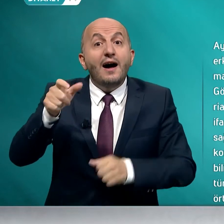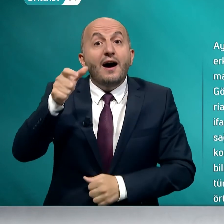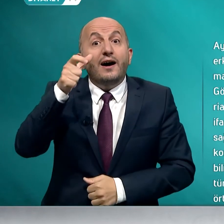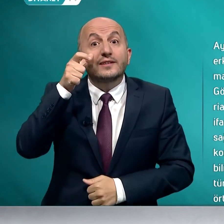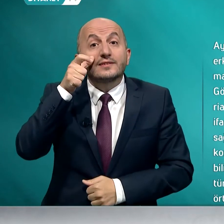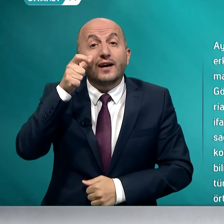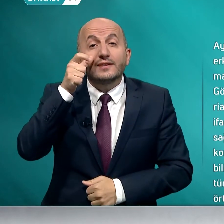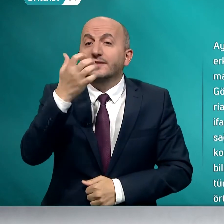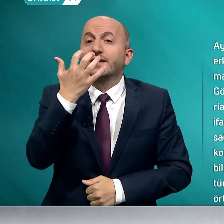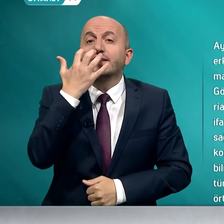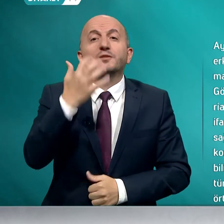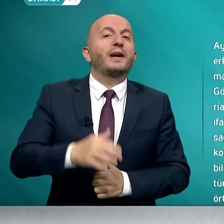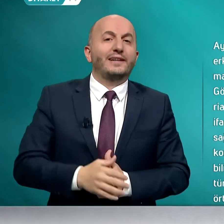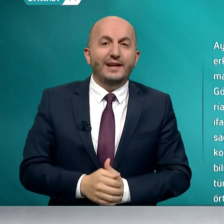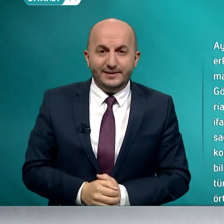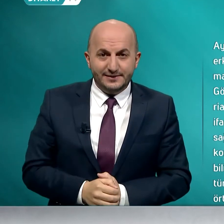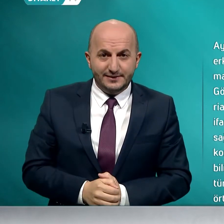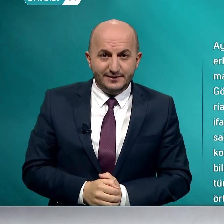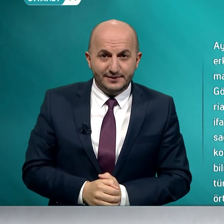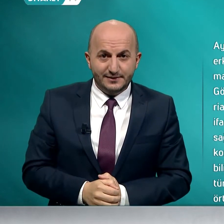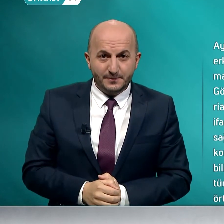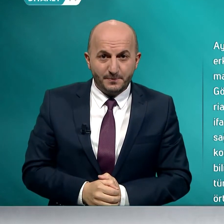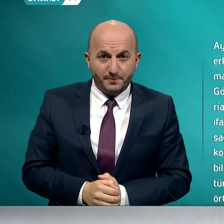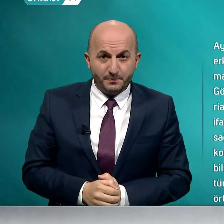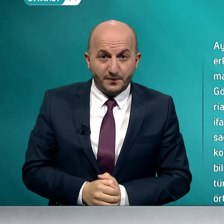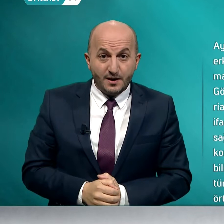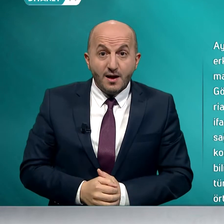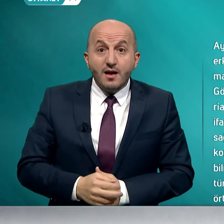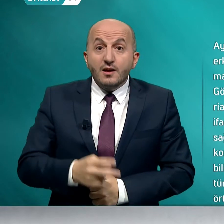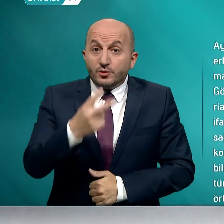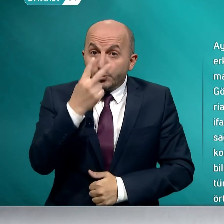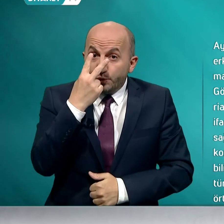konusunda hassasiyet bekler.